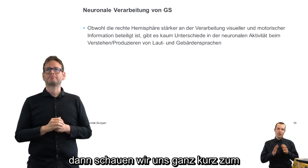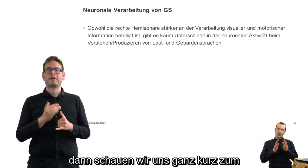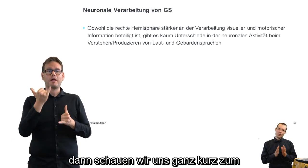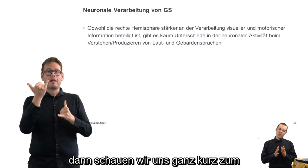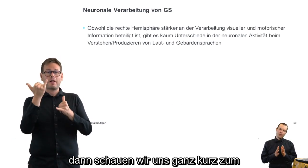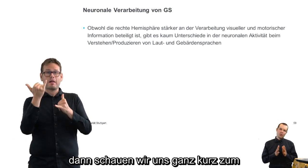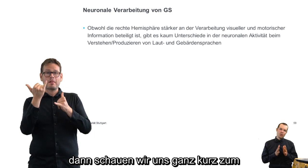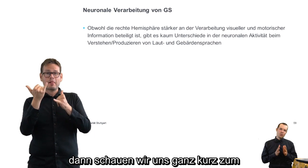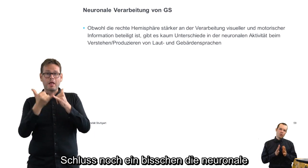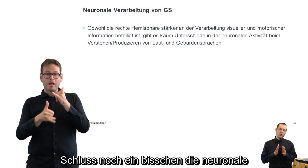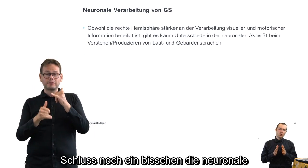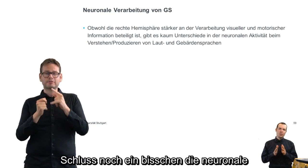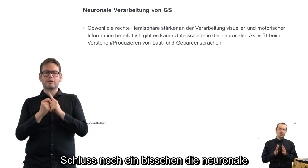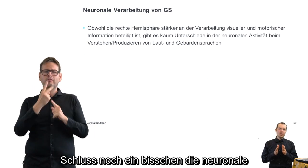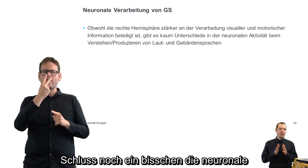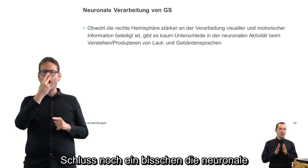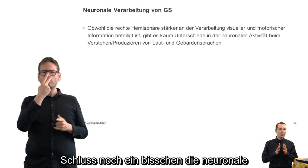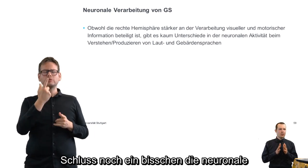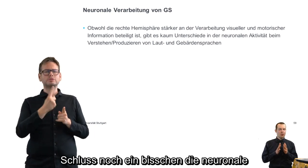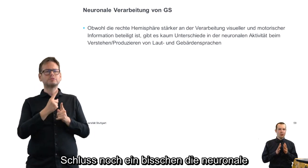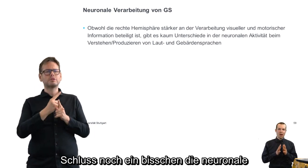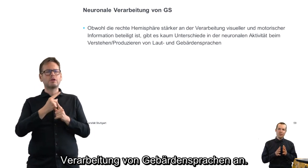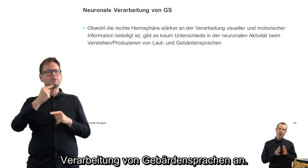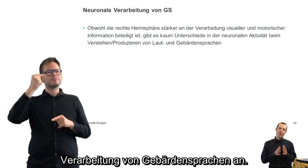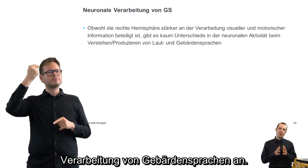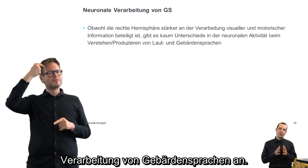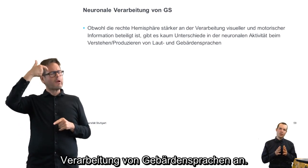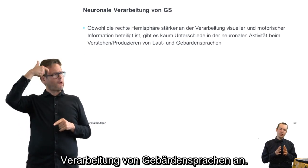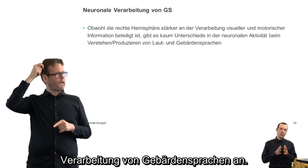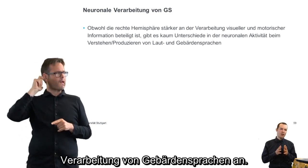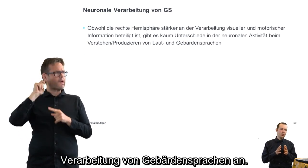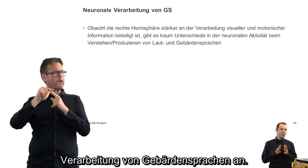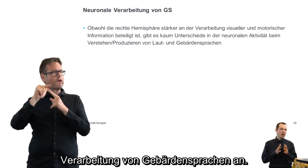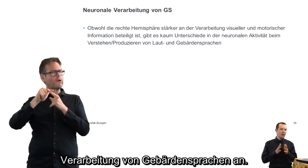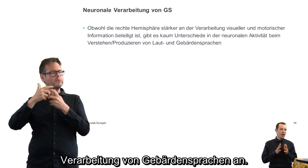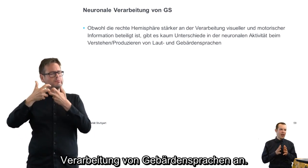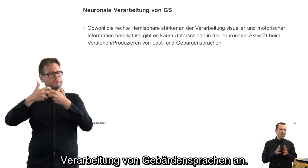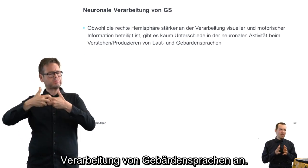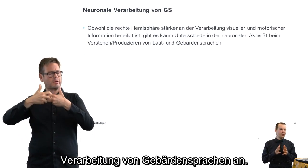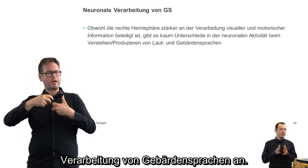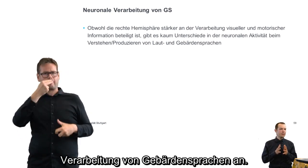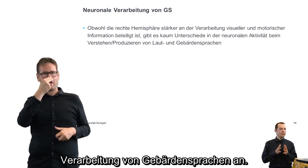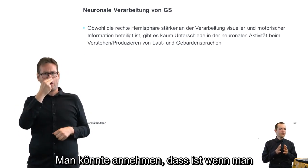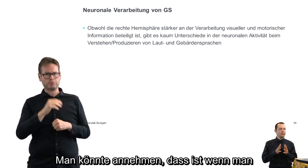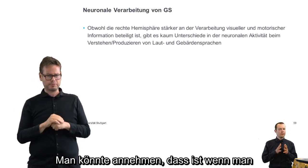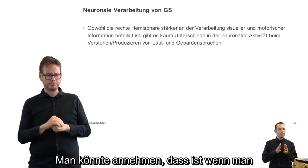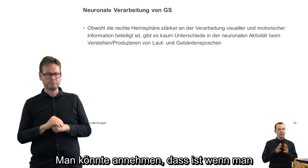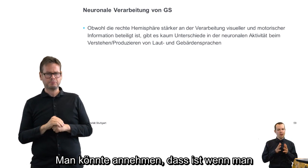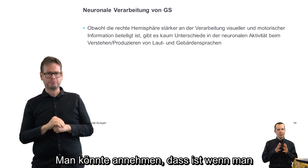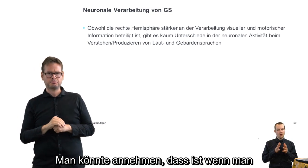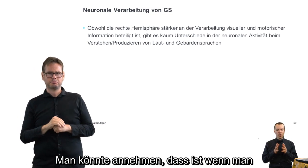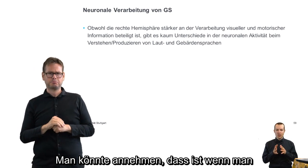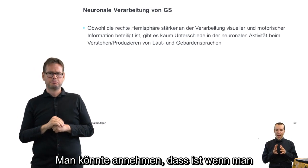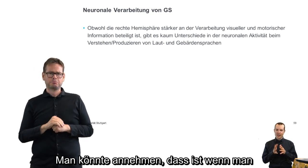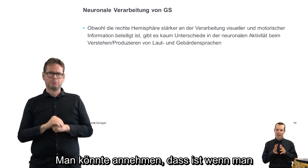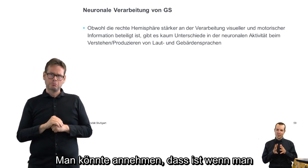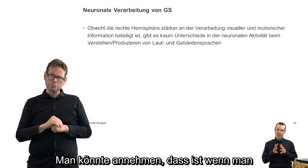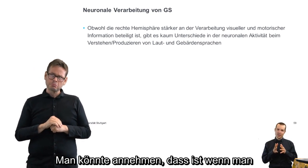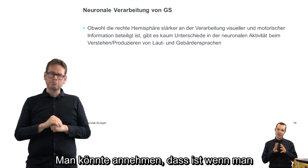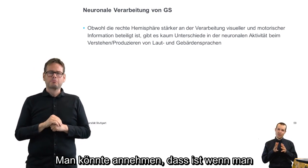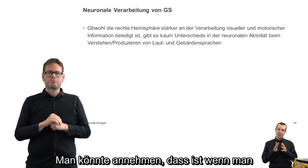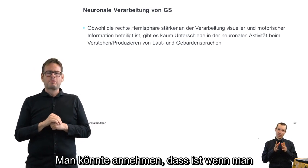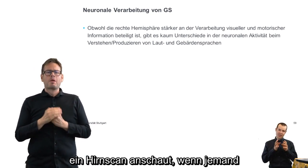So, dann schauen wir uns ganz kurz zum Schluss noch ein bisschen die neuronale Verarbeitung von Gebärdensprachen an. Man könnte